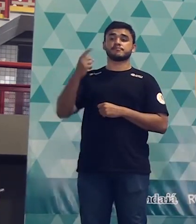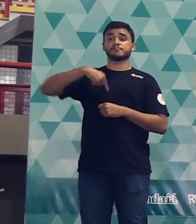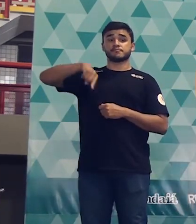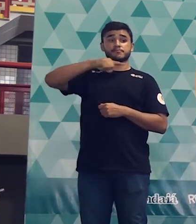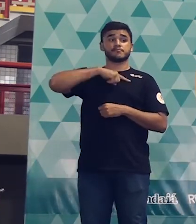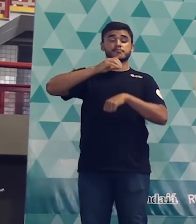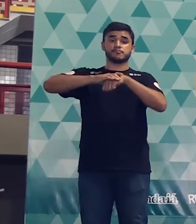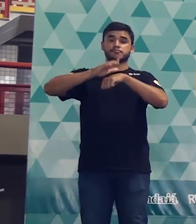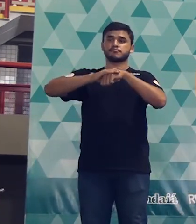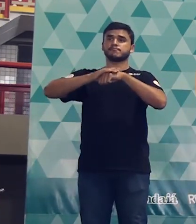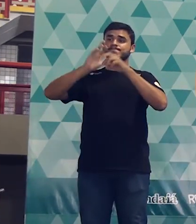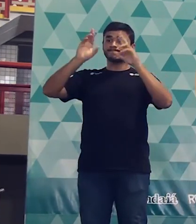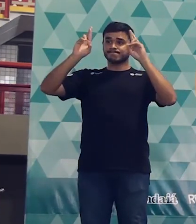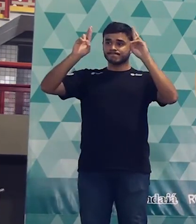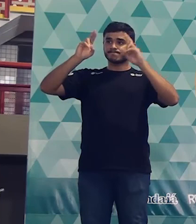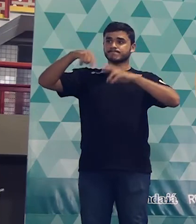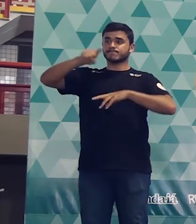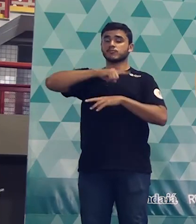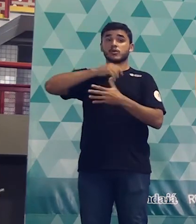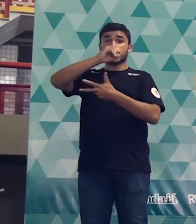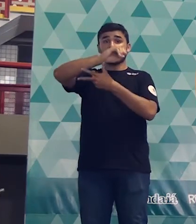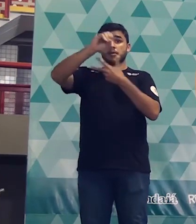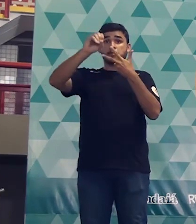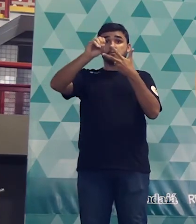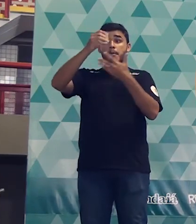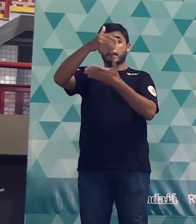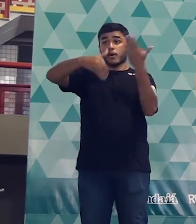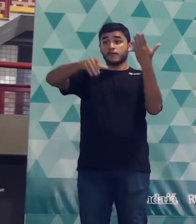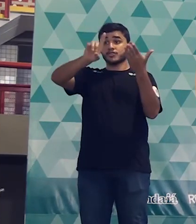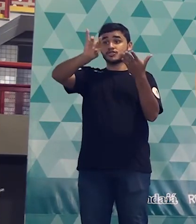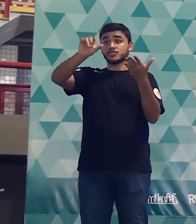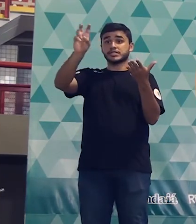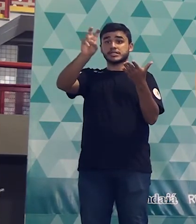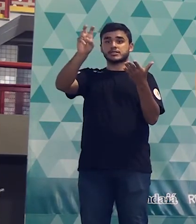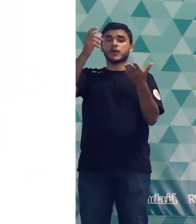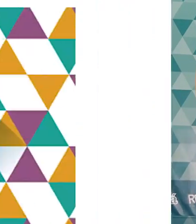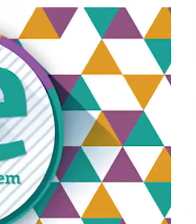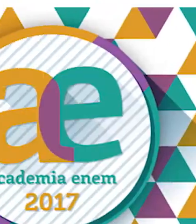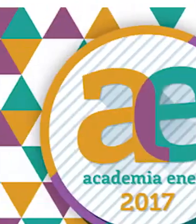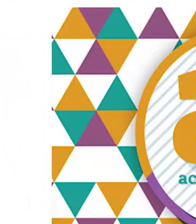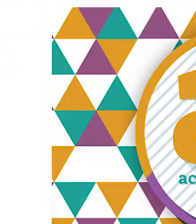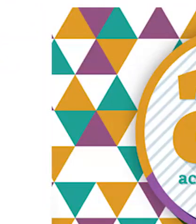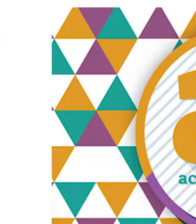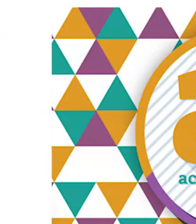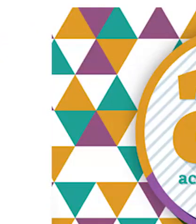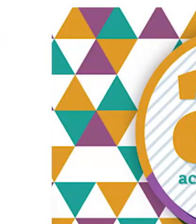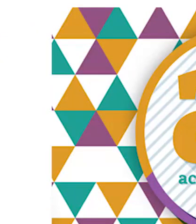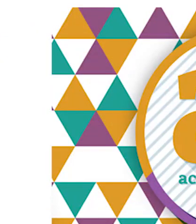vocês tenham muito sucesso nessa prova do dia 5. Abração, viu? Obrigado mesmo. Tchau, tchau.